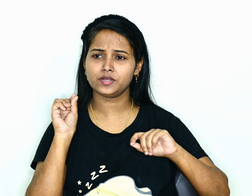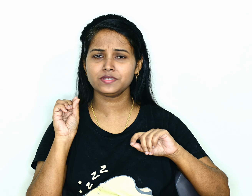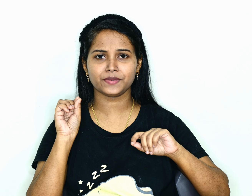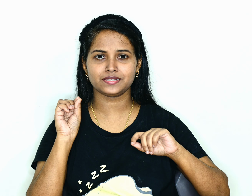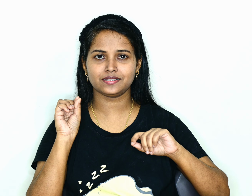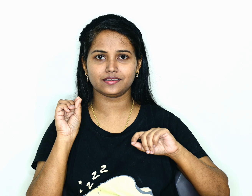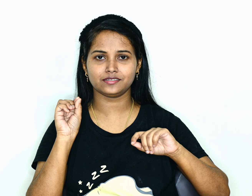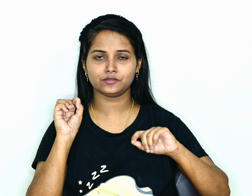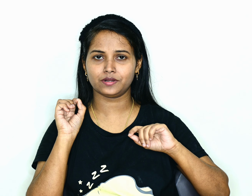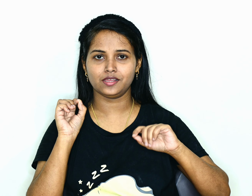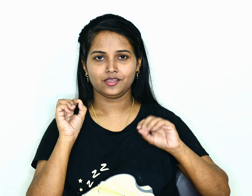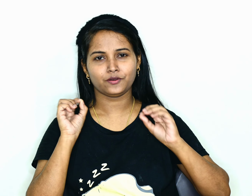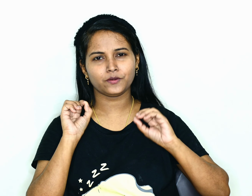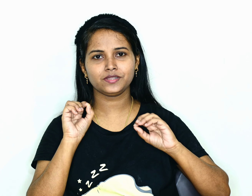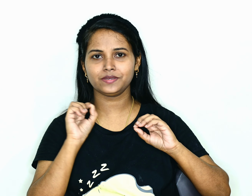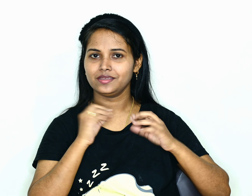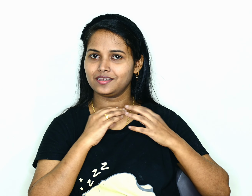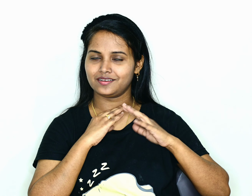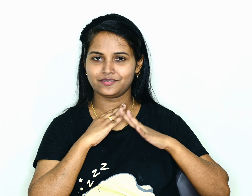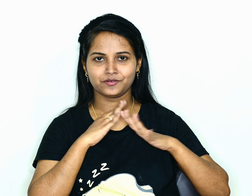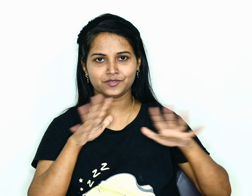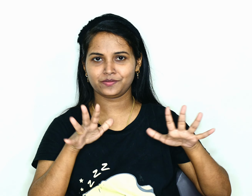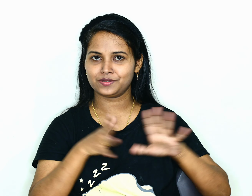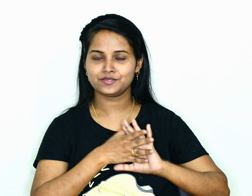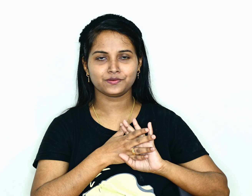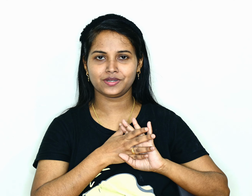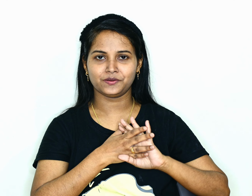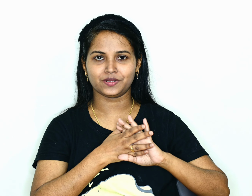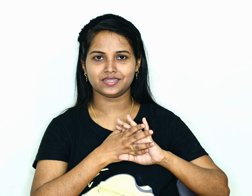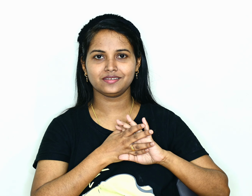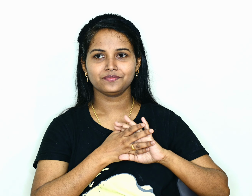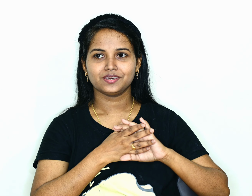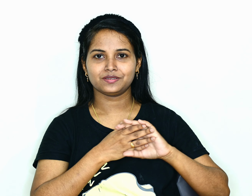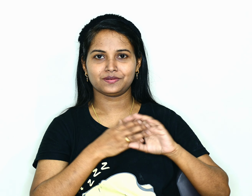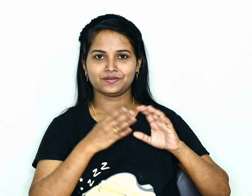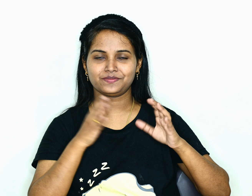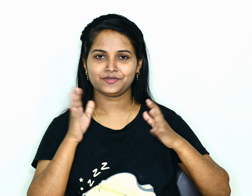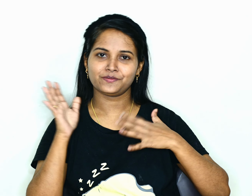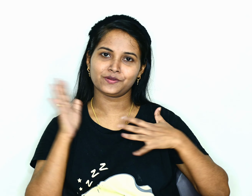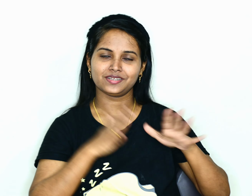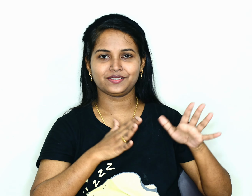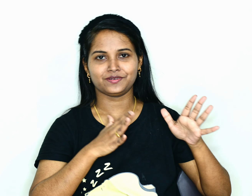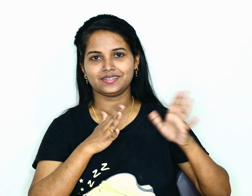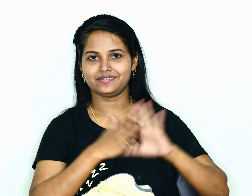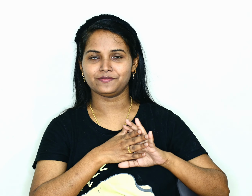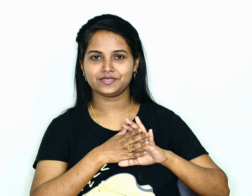भी स्पाइसी खा रही थी, थोड़ा नॉर्मल भी वो मुझे बिल्कुल सूट नहीं हो रहा था। तो मुझे बहुत तकलीफ़ हुआ थर्ड ट्राइमेस्टर